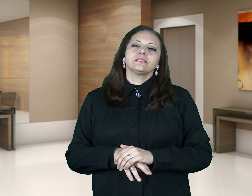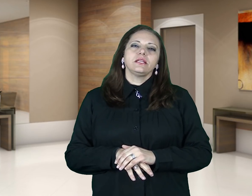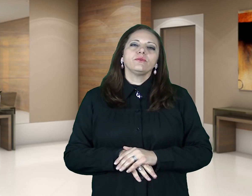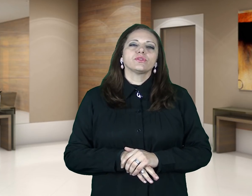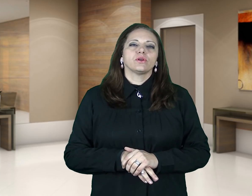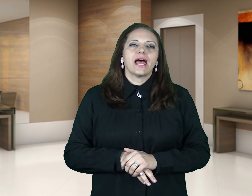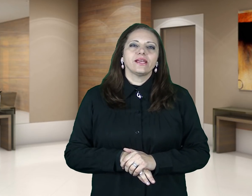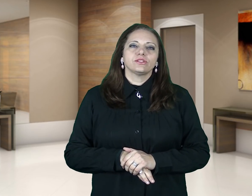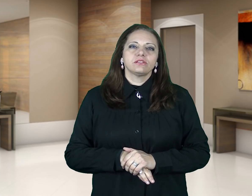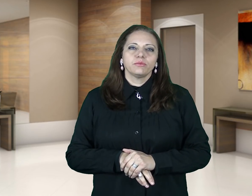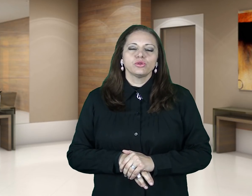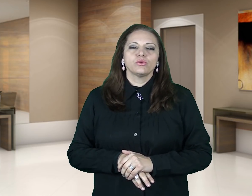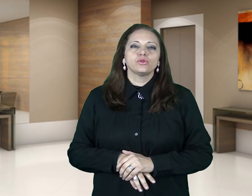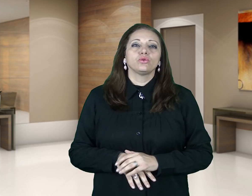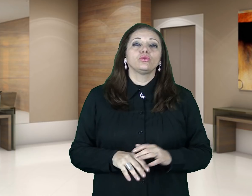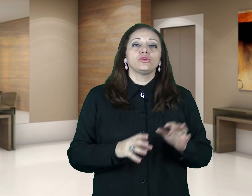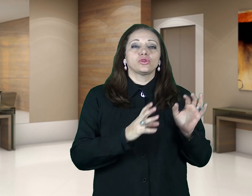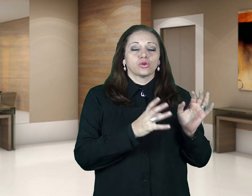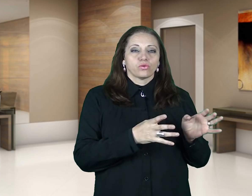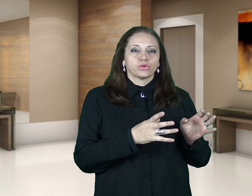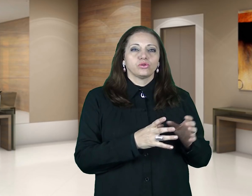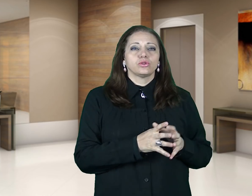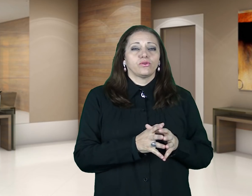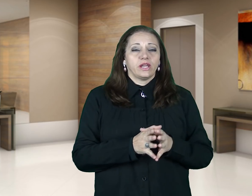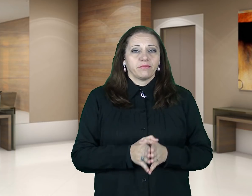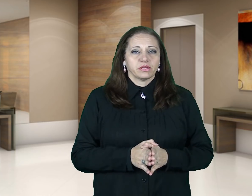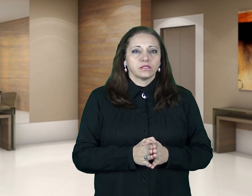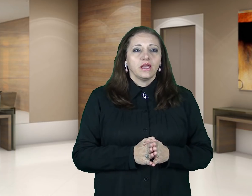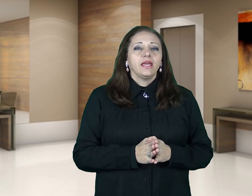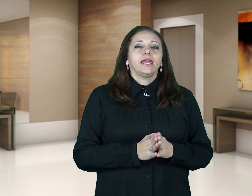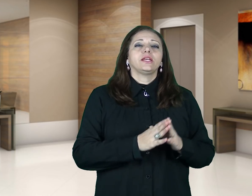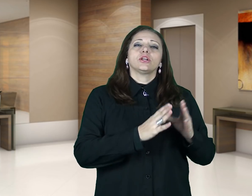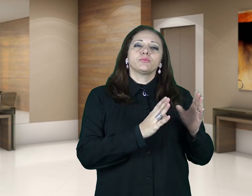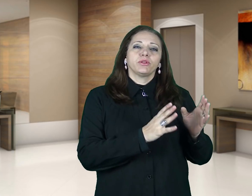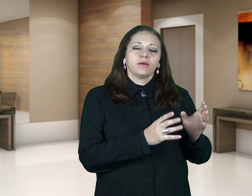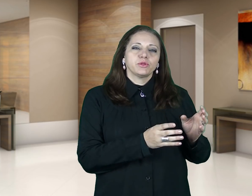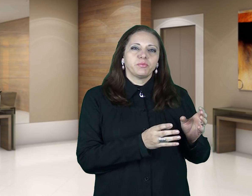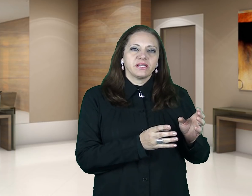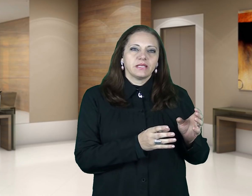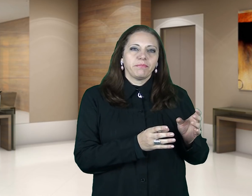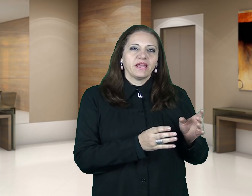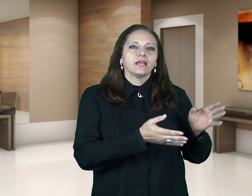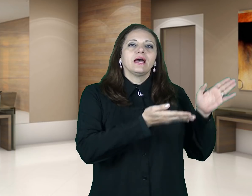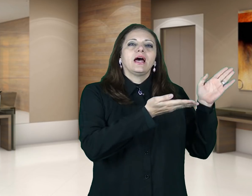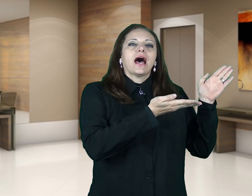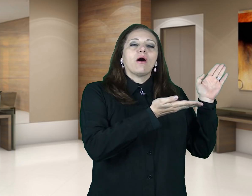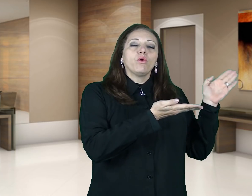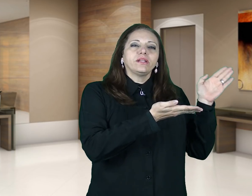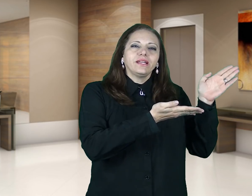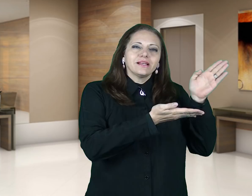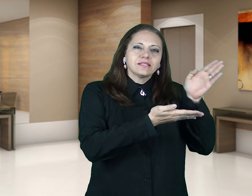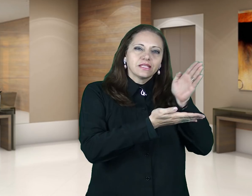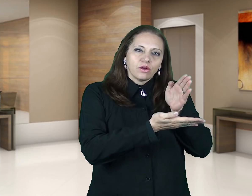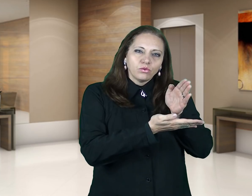nas línguas orais nós temos o estudo dos sons, dos fonemas, em que nós podemos perceber a ordenação,